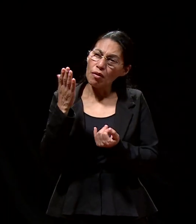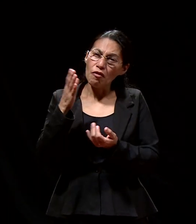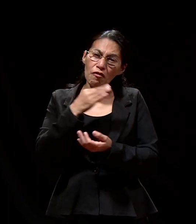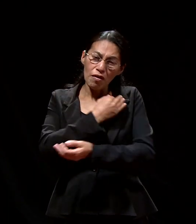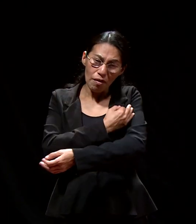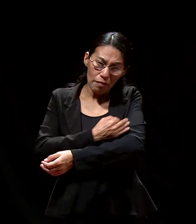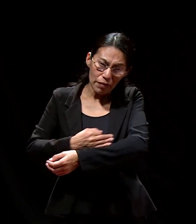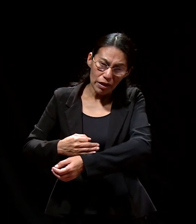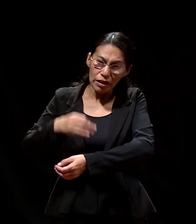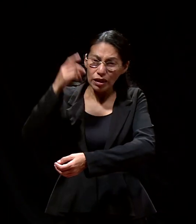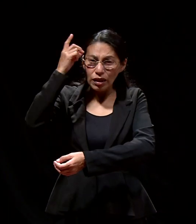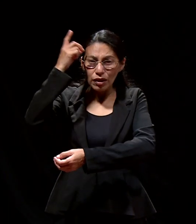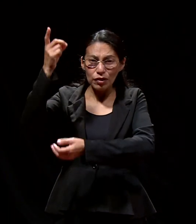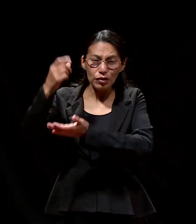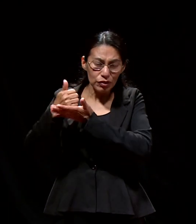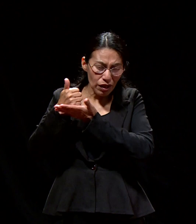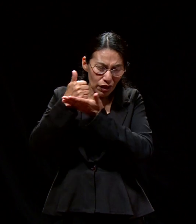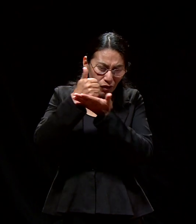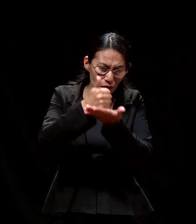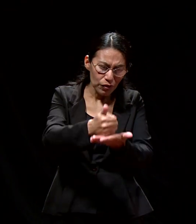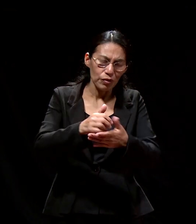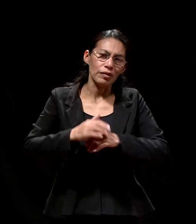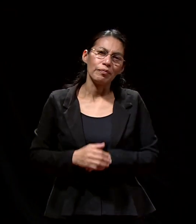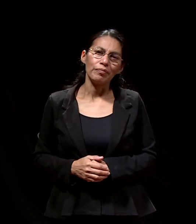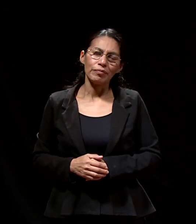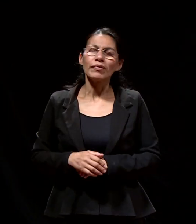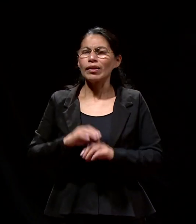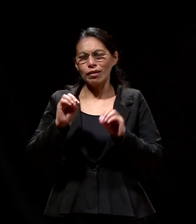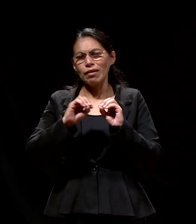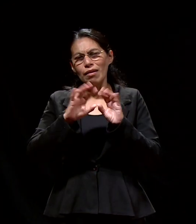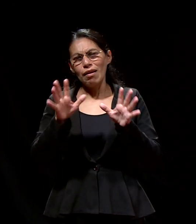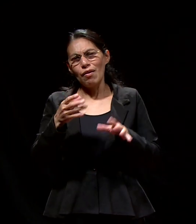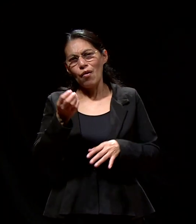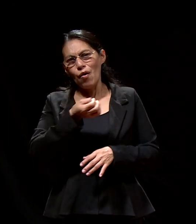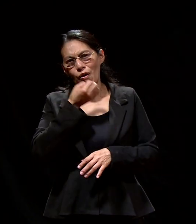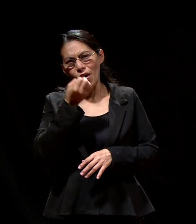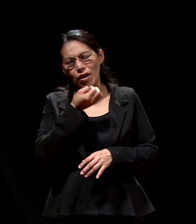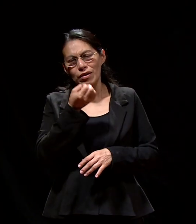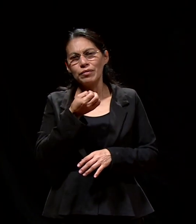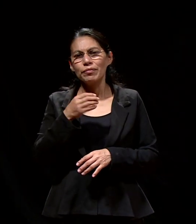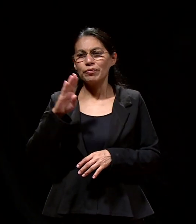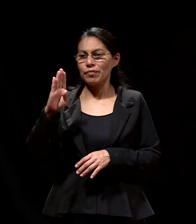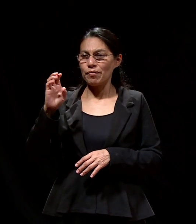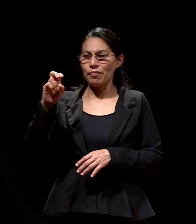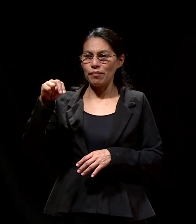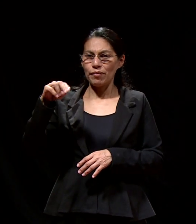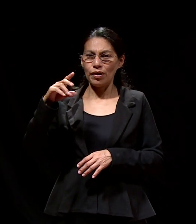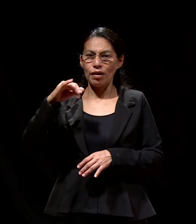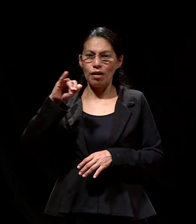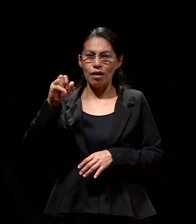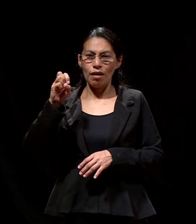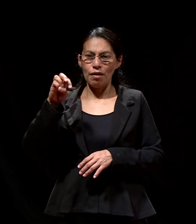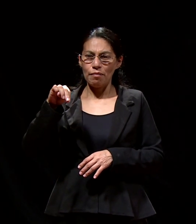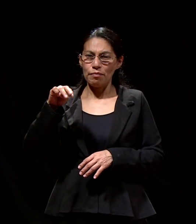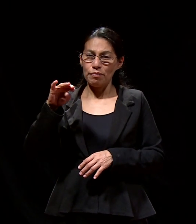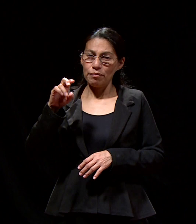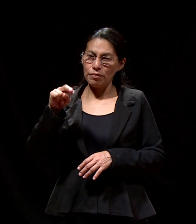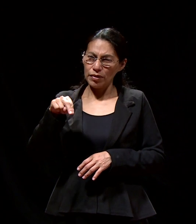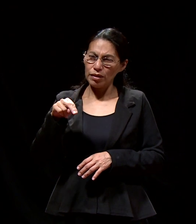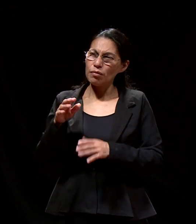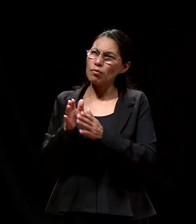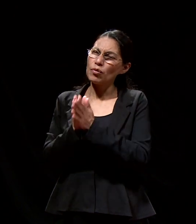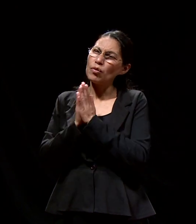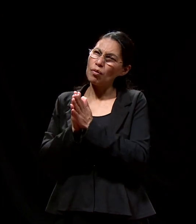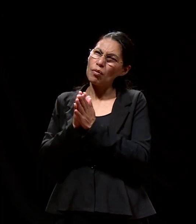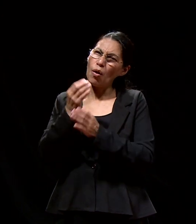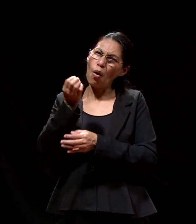mi familia que Dios nos fortalezca vamos a estar orando por tu familia también Benjamín Galmiche feliz noche pido